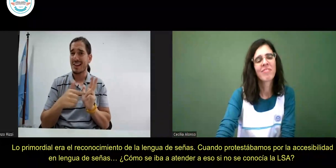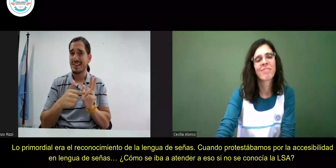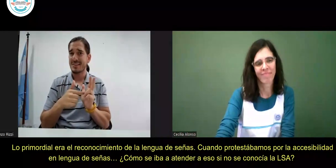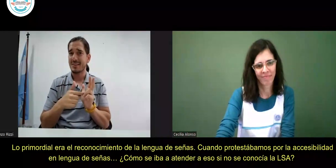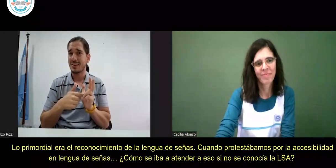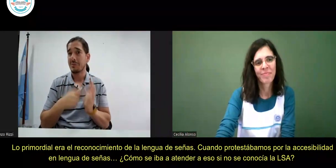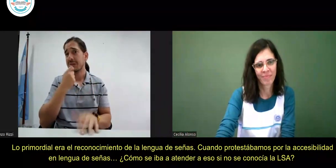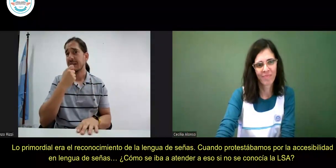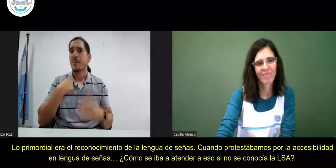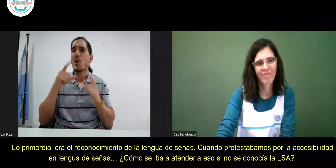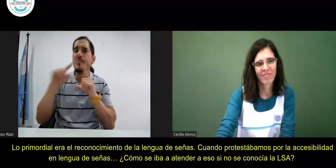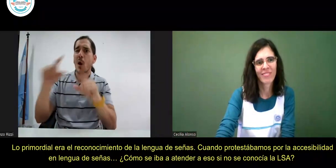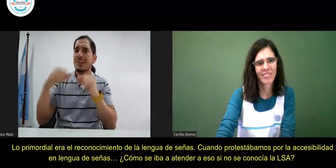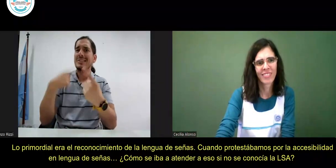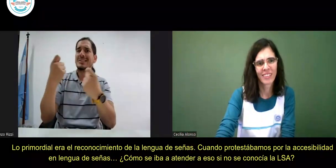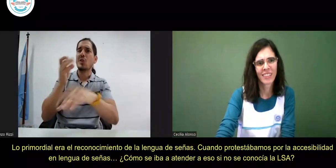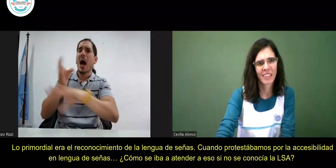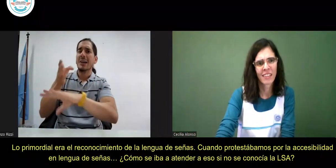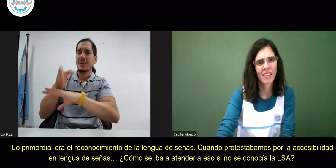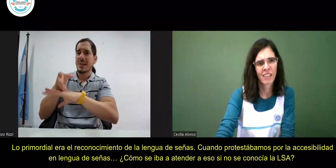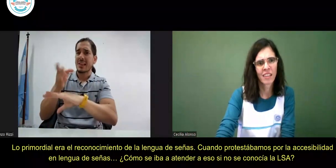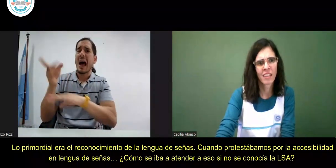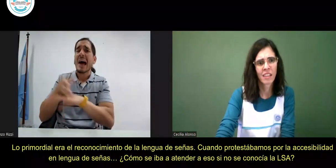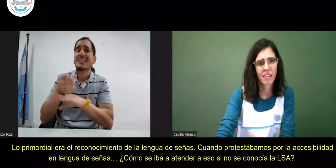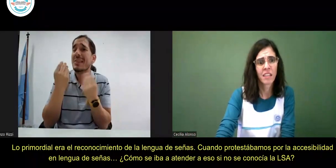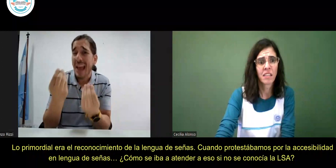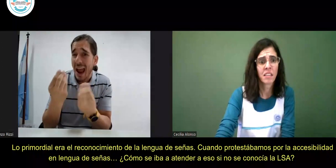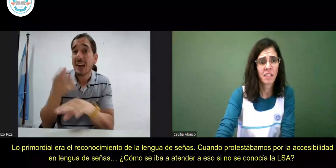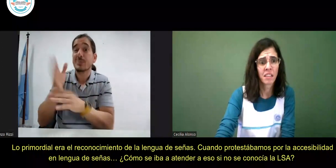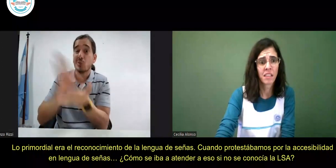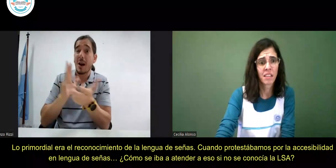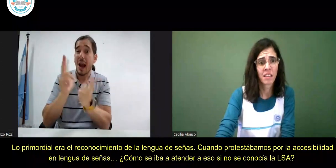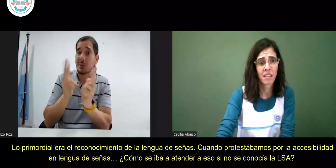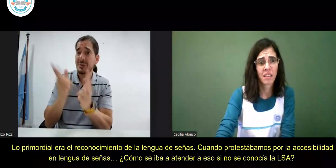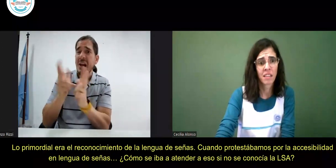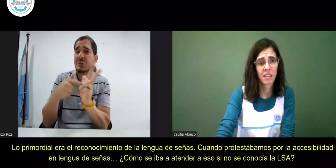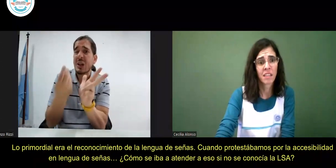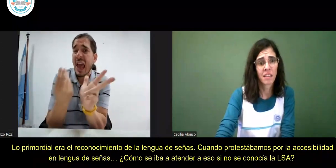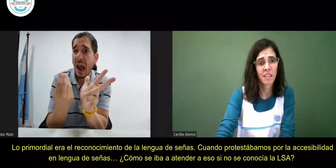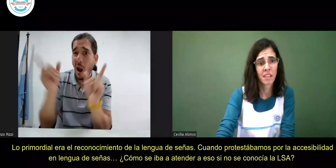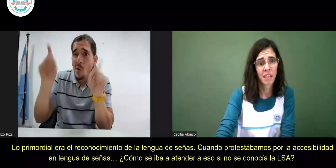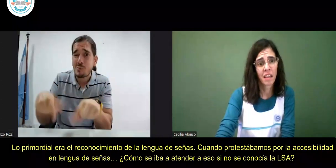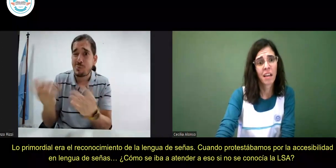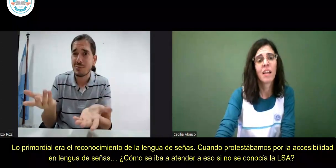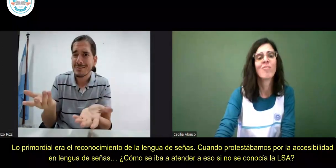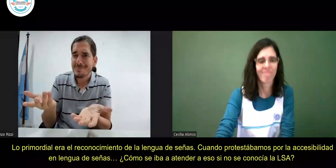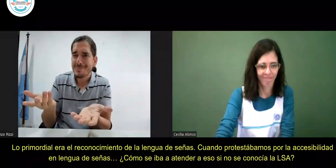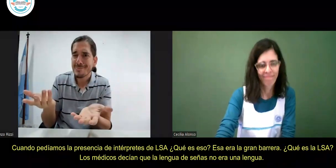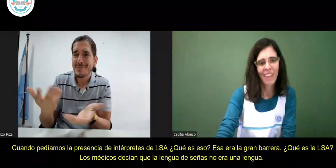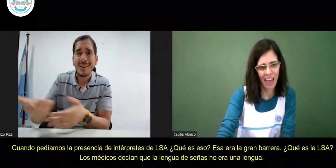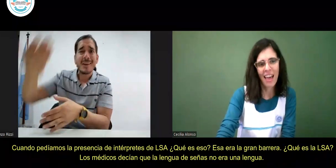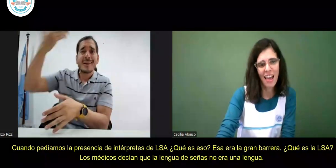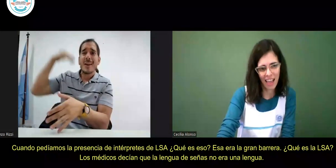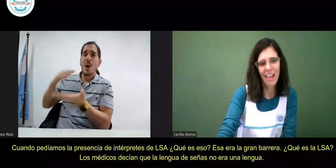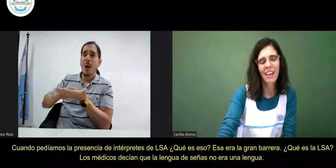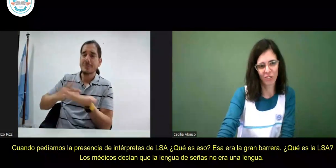Lo primordial era el reconocimiento de la lengua de señas. Cuando protestábamos por la accesibilidad en lengua de señas, ¿cómo se iba a